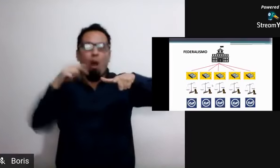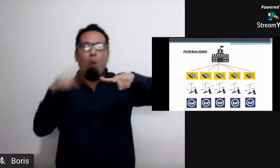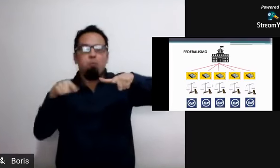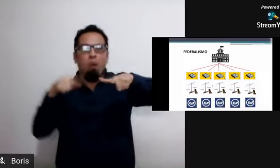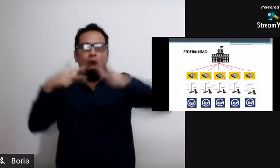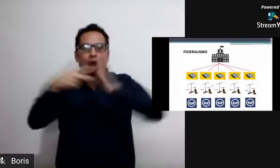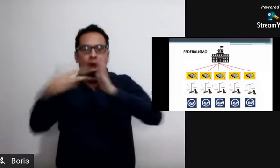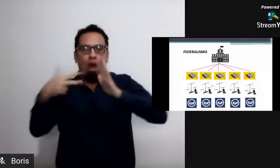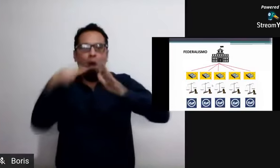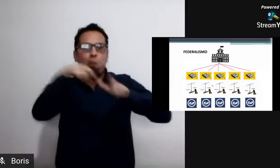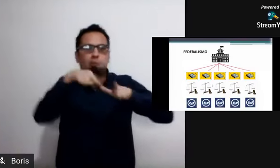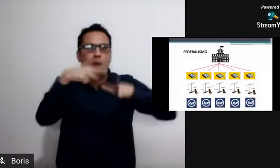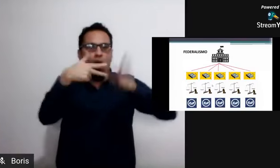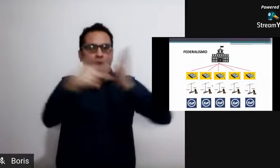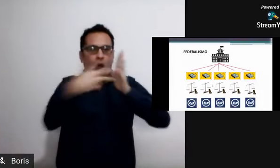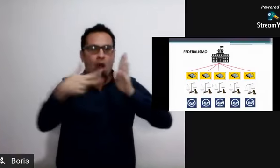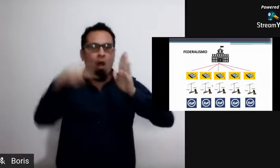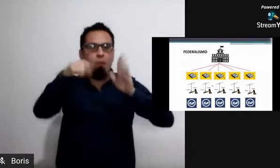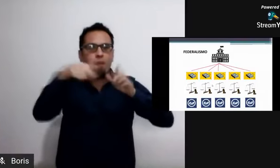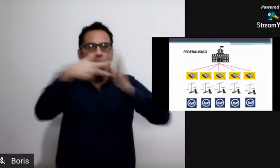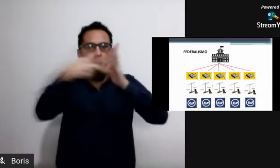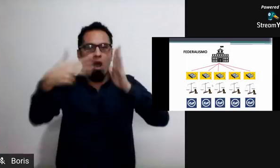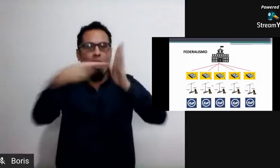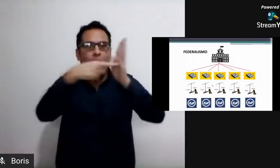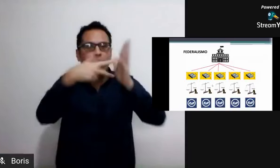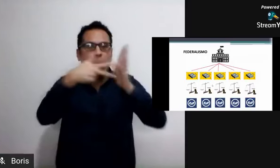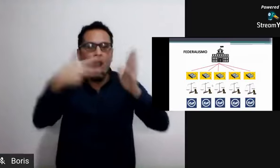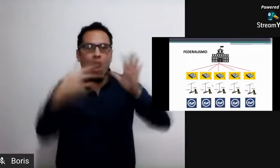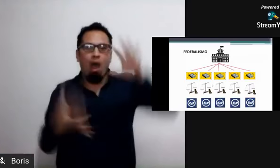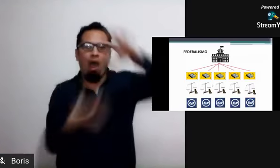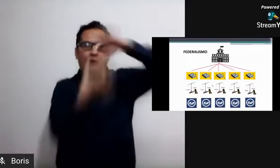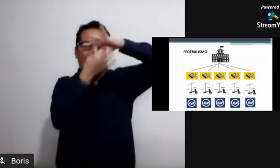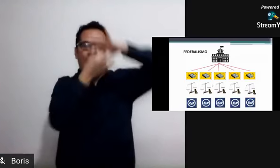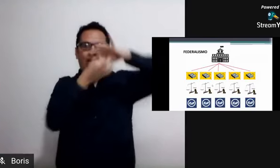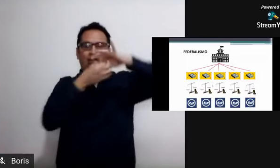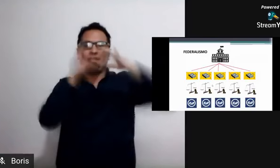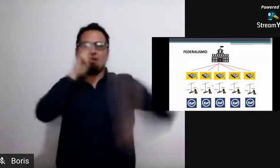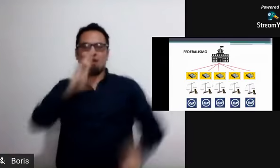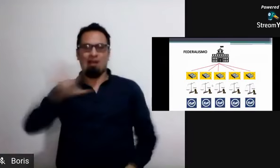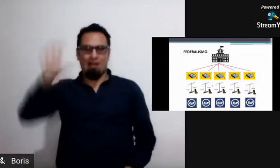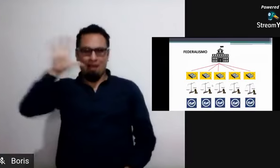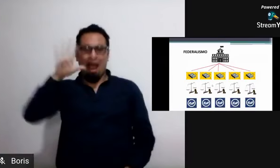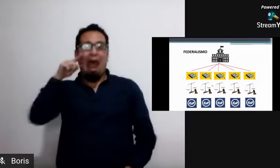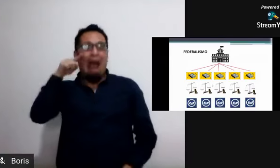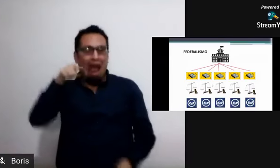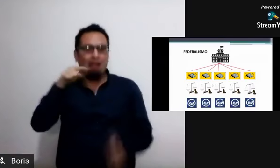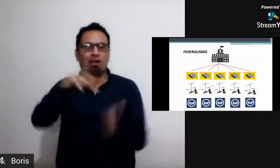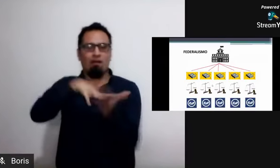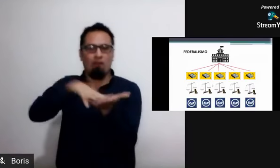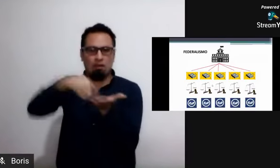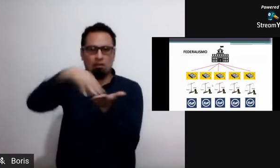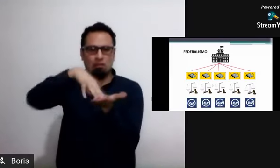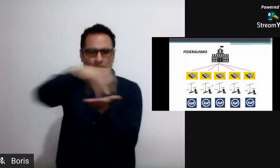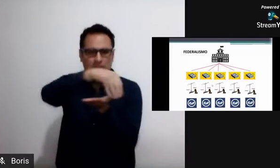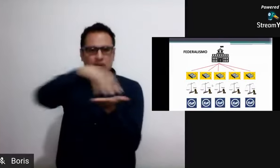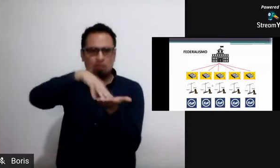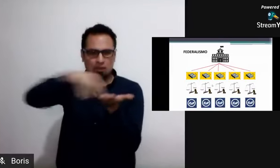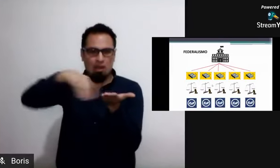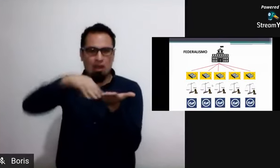ubicaciones geográficas o de algunas divisiones arbitrarias que se tuvieran en cuenta al momento de hacer,